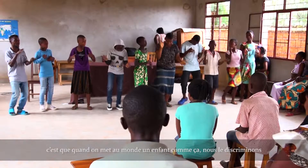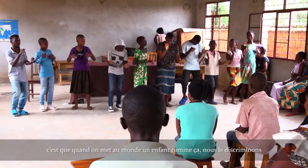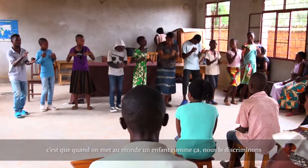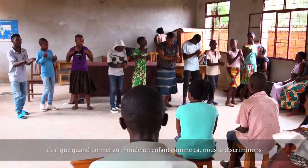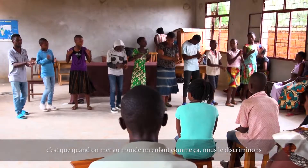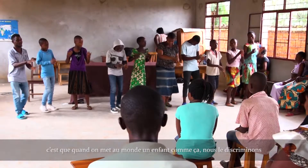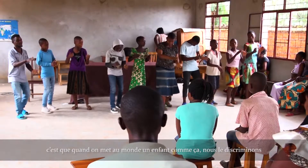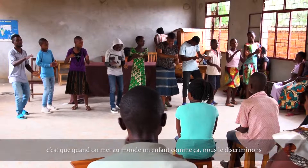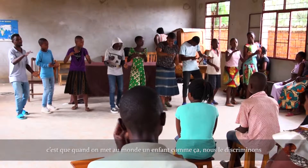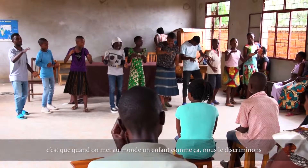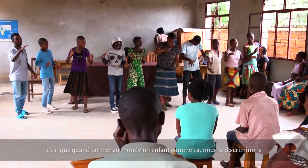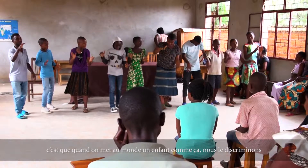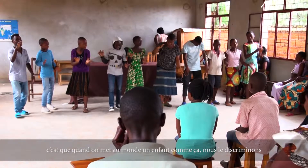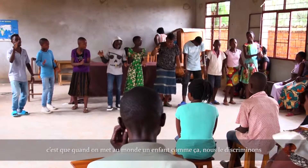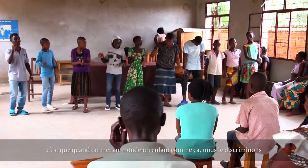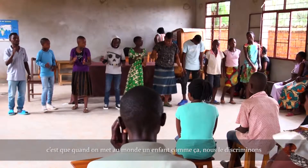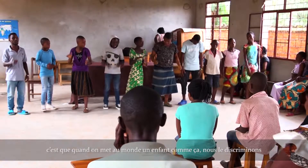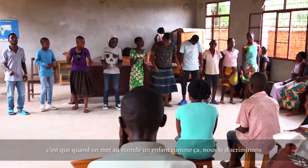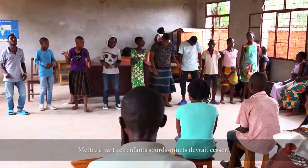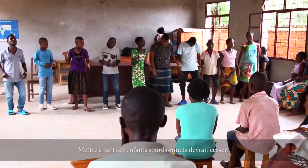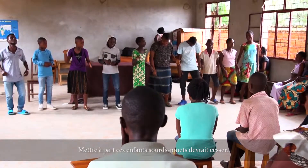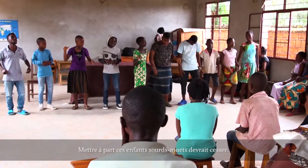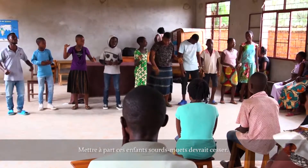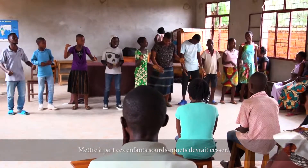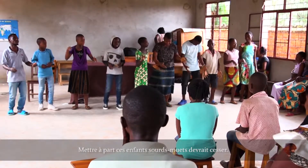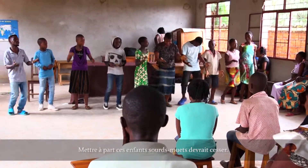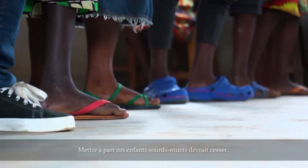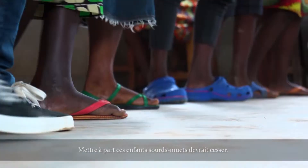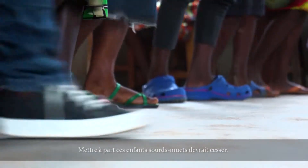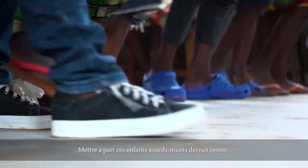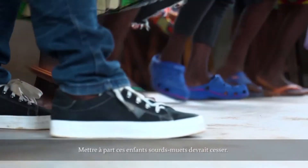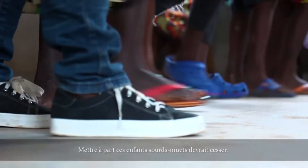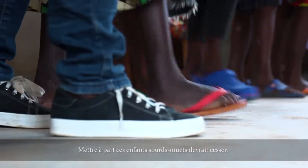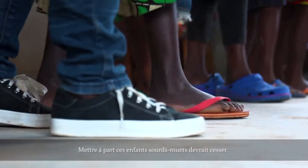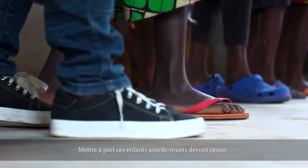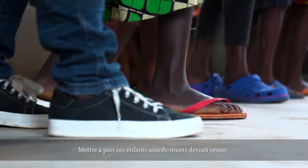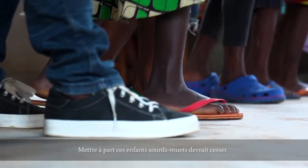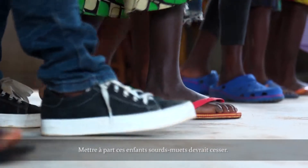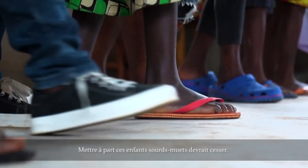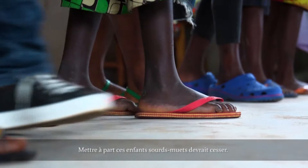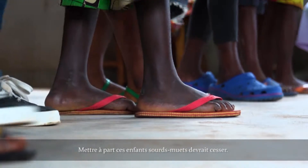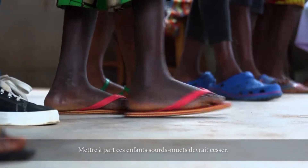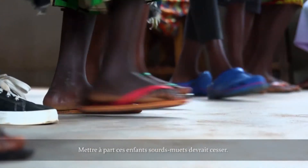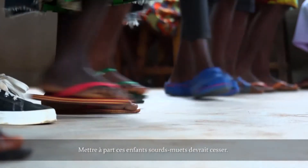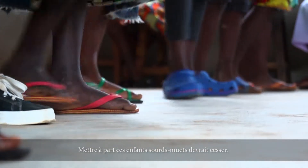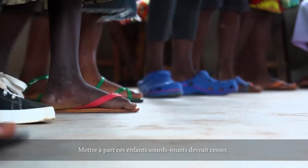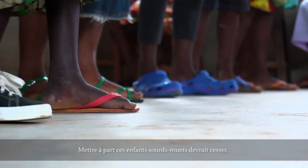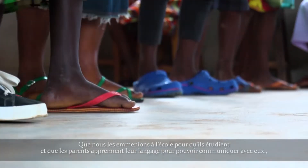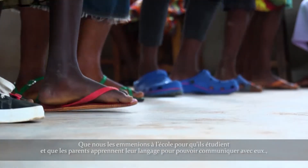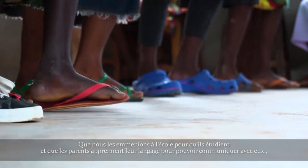uwo mwana tumuteye tumukumira ibintu byo gukumira abo bana rero bavukanye ubwo bumuga no kubaza yuko bitosubira kuhaba ahubwo bazana